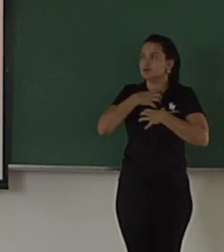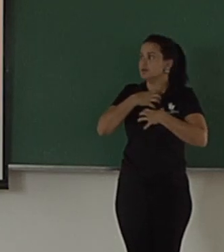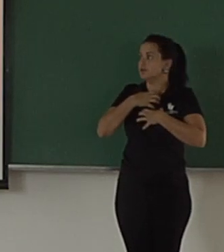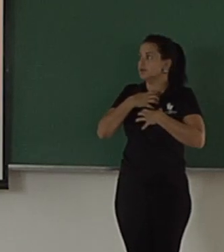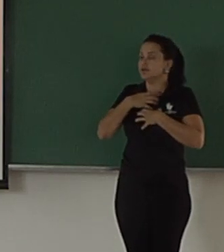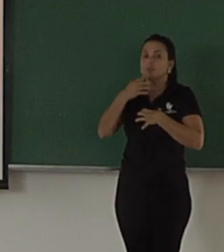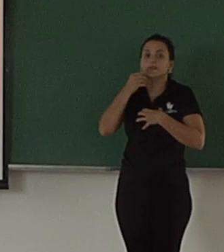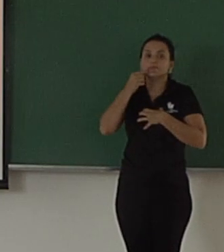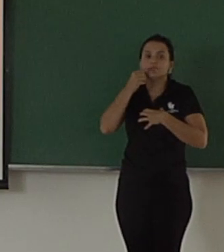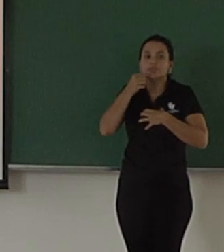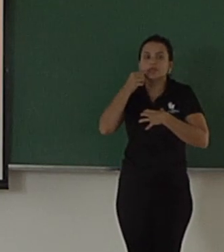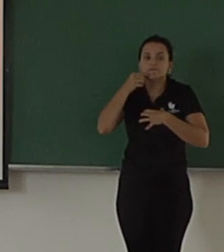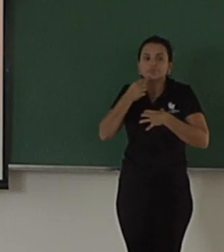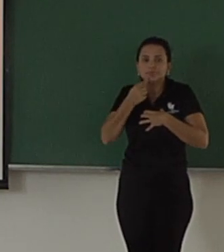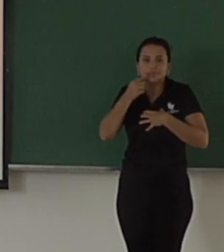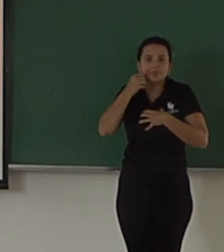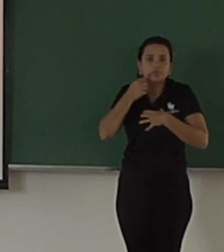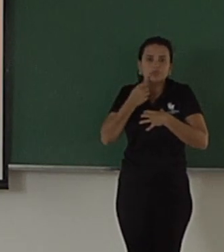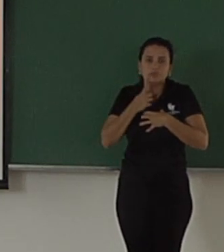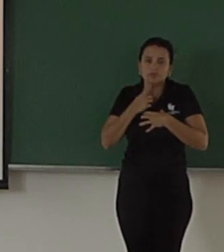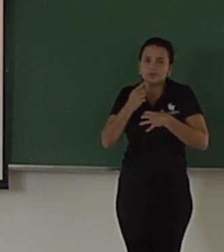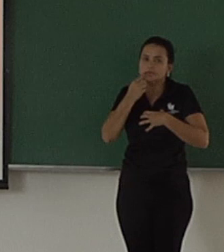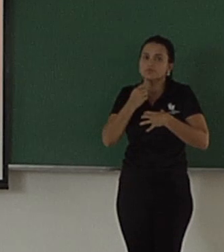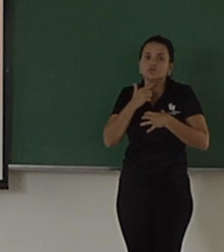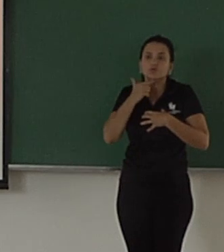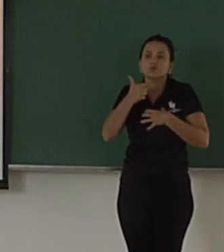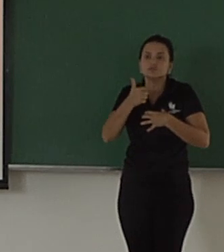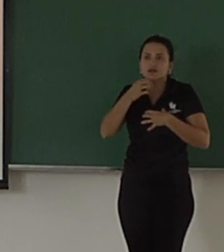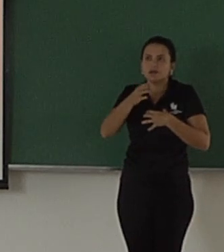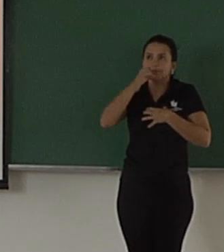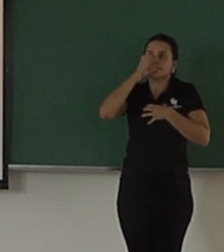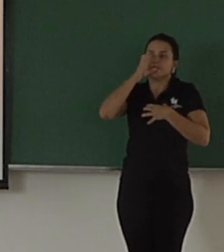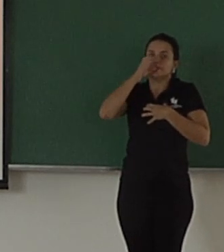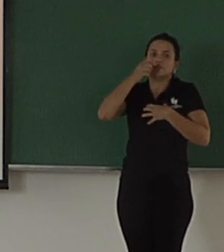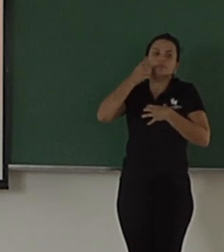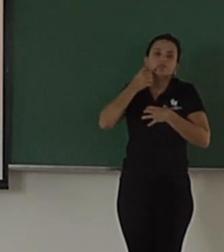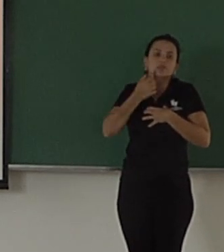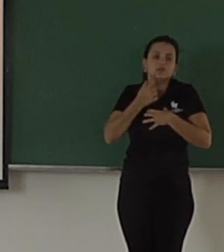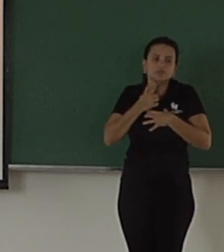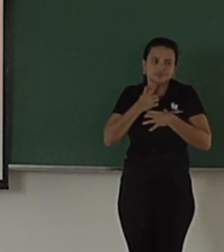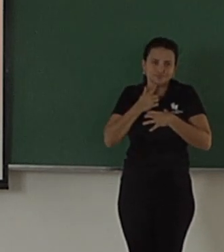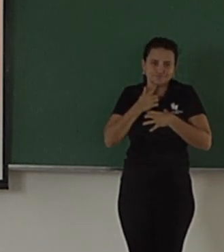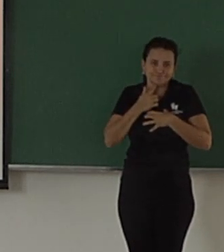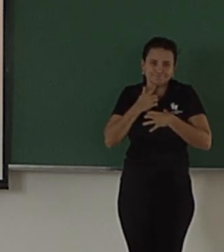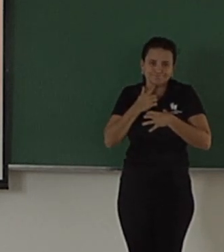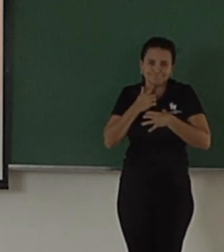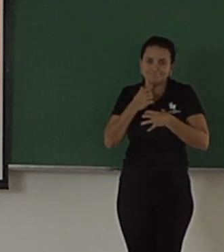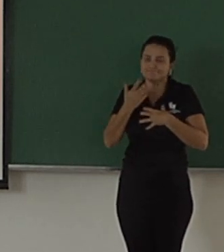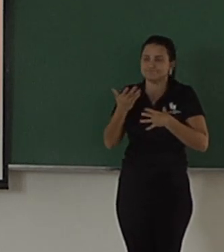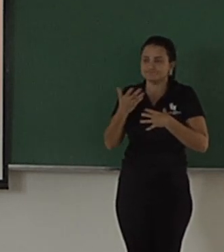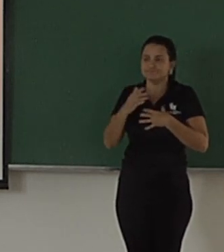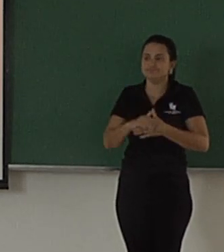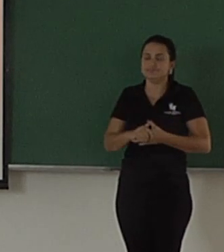exemplo, a saliva não segura na boca, por exemplo, ele não consegue tomar um líquido sem escorrer pelo lábio, e ele não consegue, para